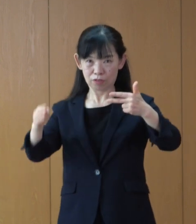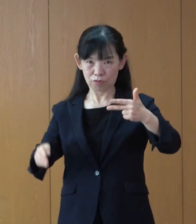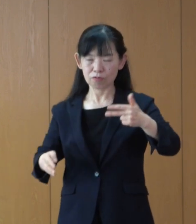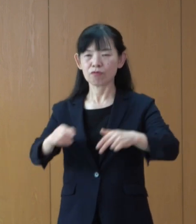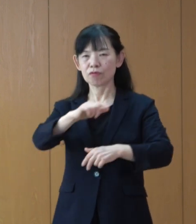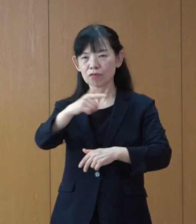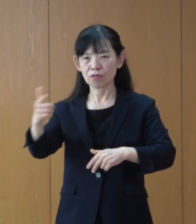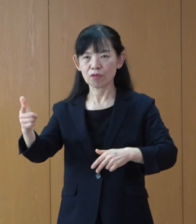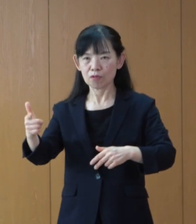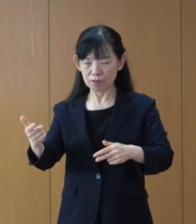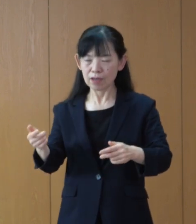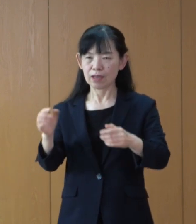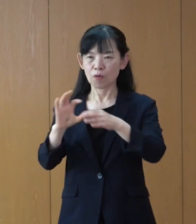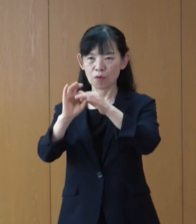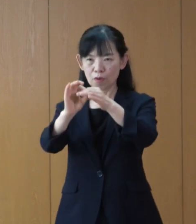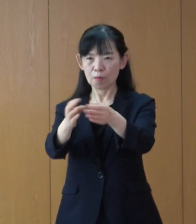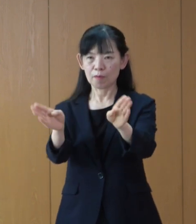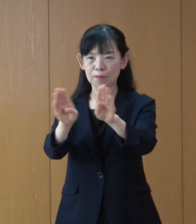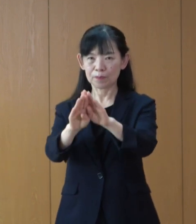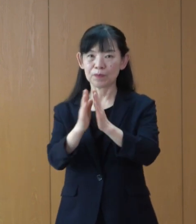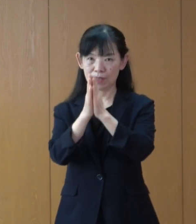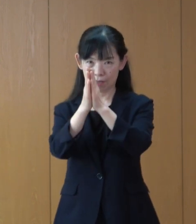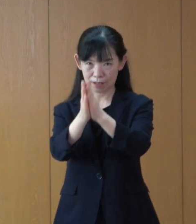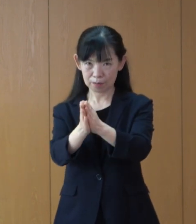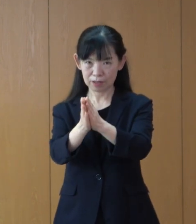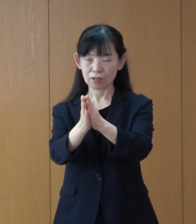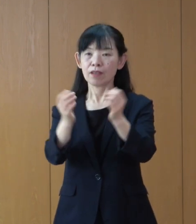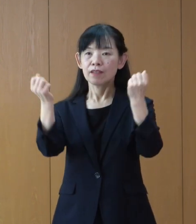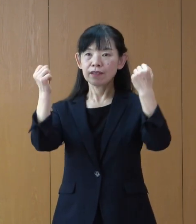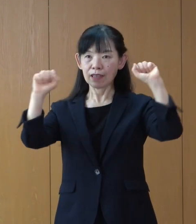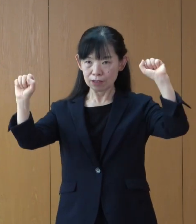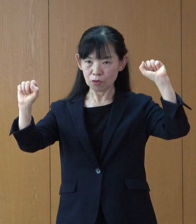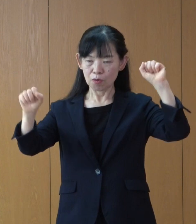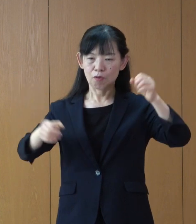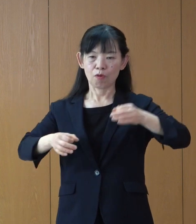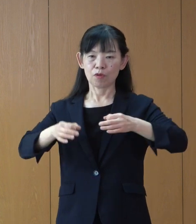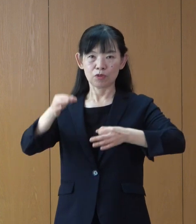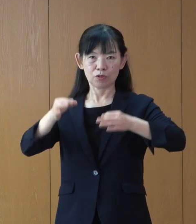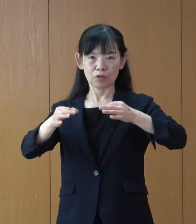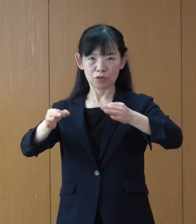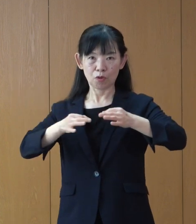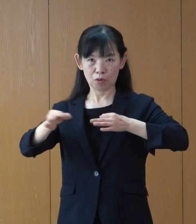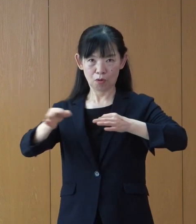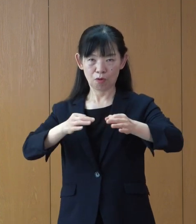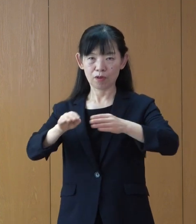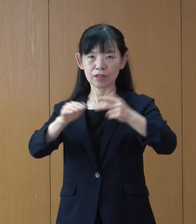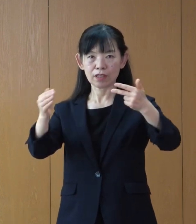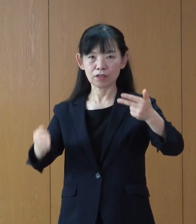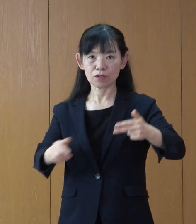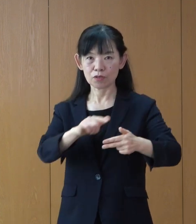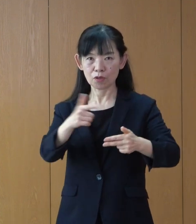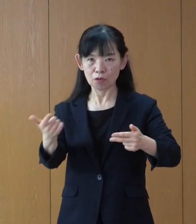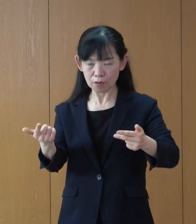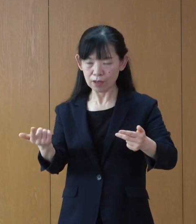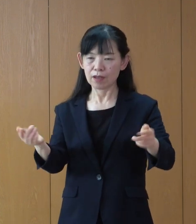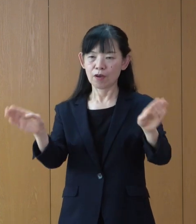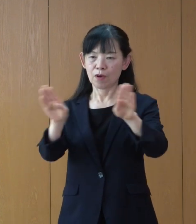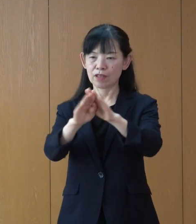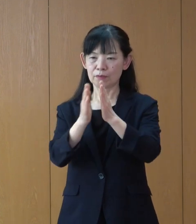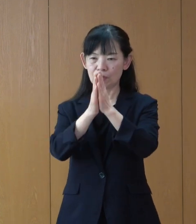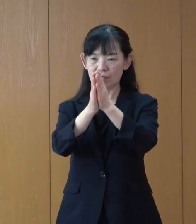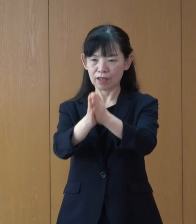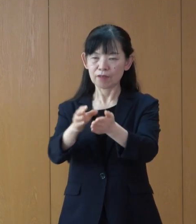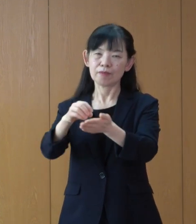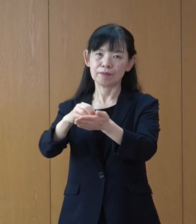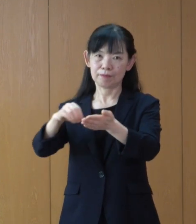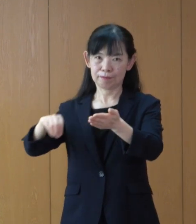。劇場や商業施設等については休業要請を解除いたします。